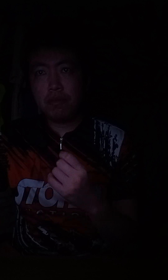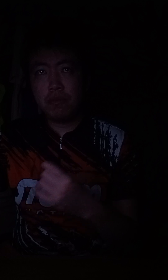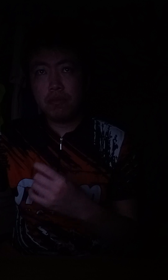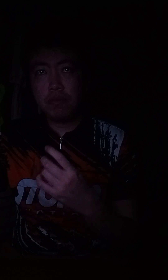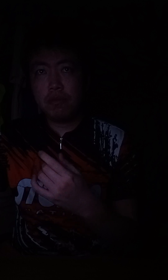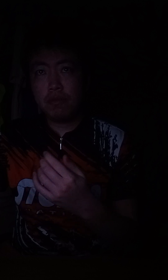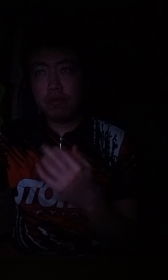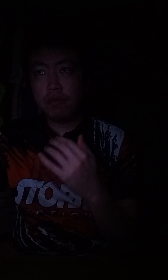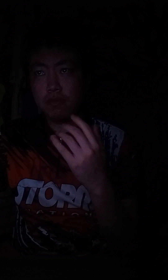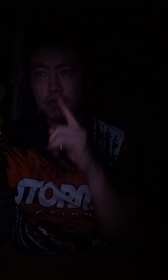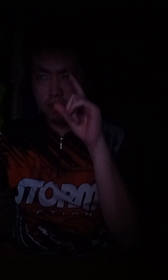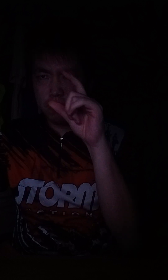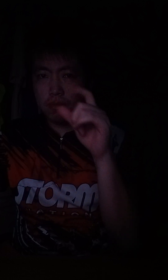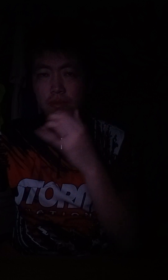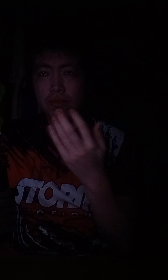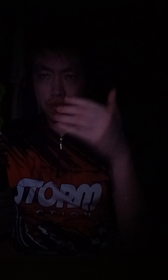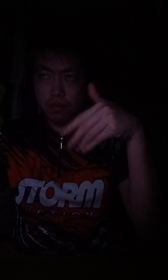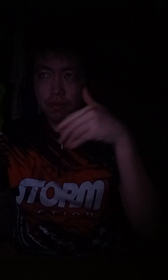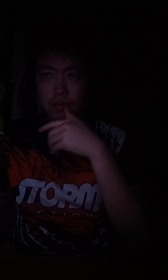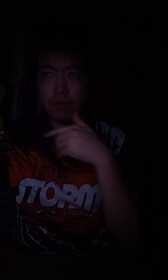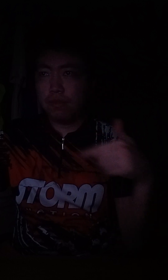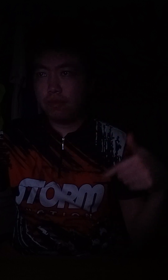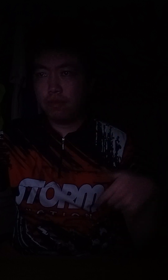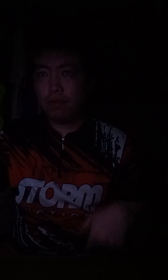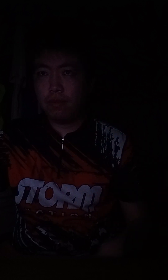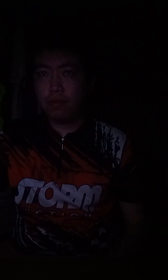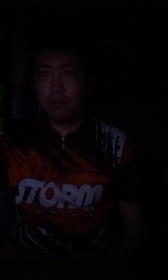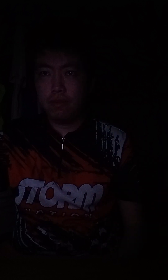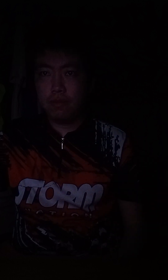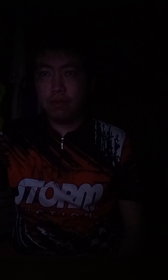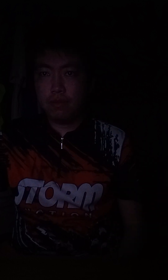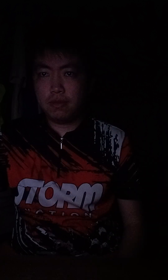불법 촬영에 대한 불안감도 좁혀질 수 있습니다.